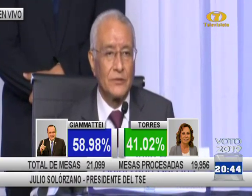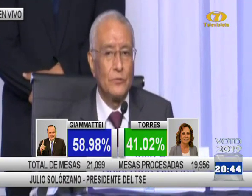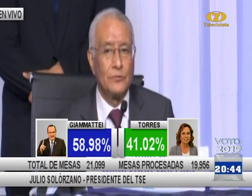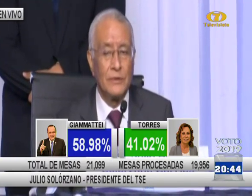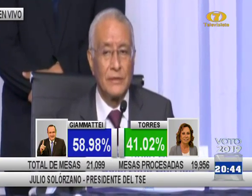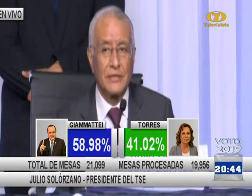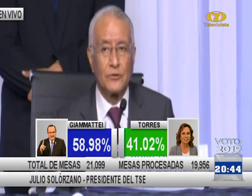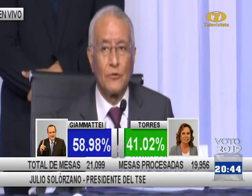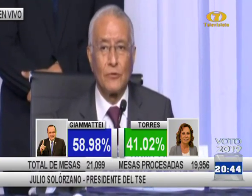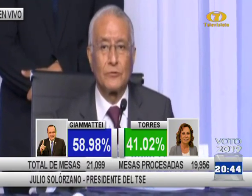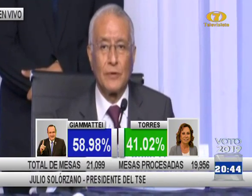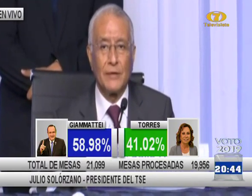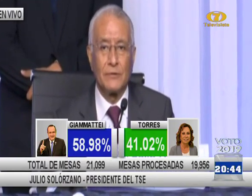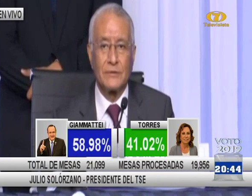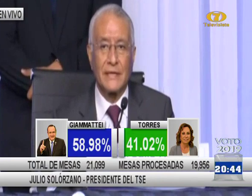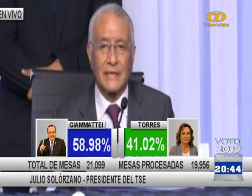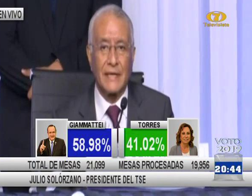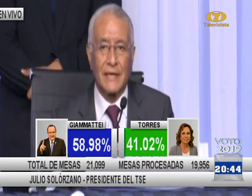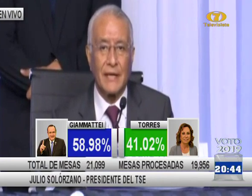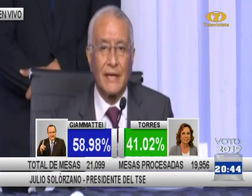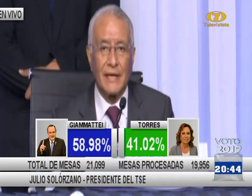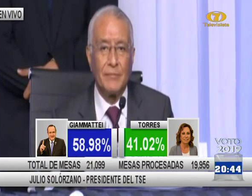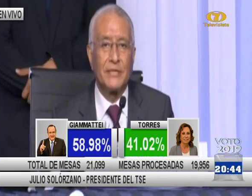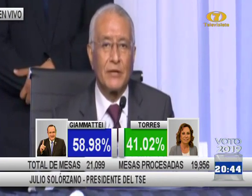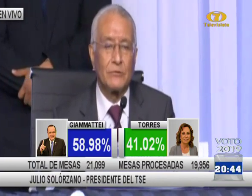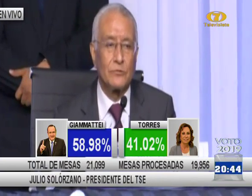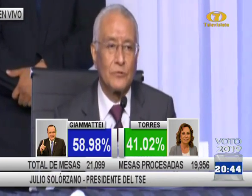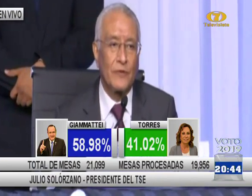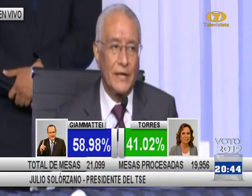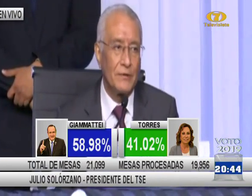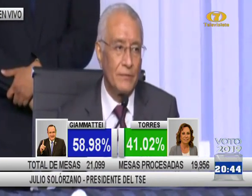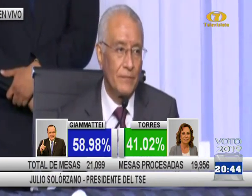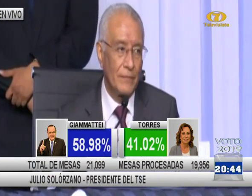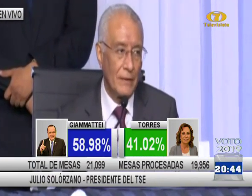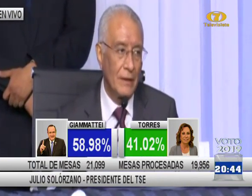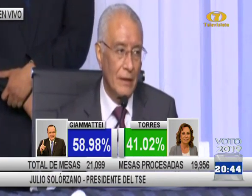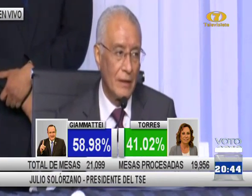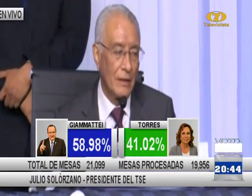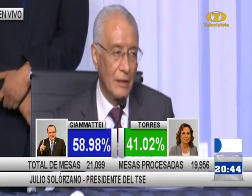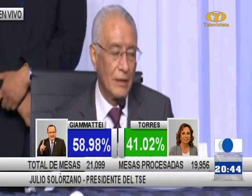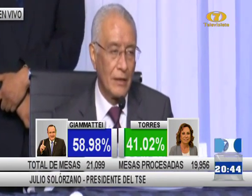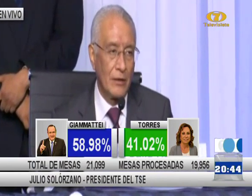la actitud de todos los ciudadanos que emitieron su sufragio.